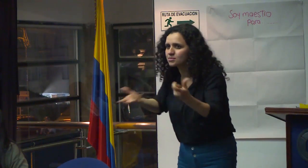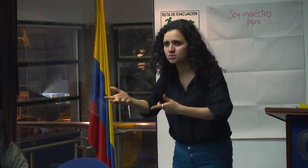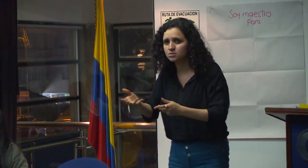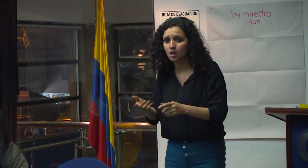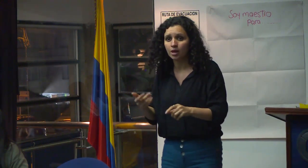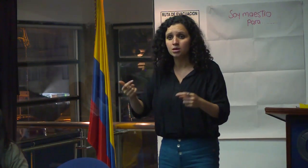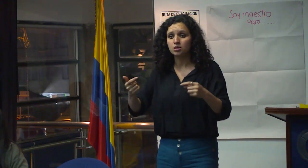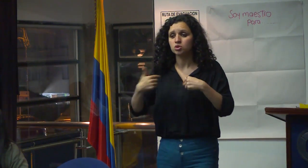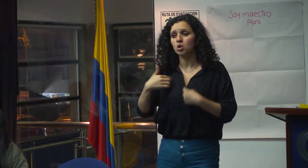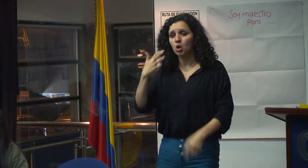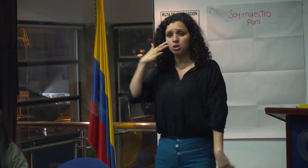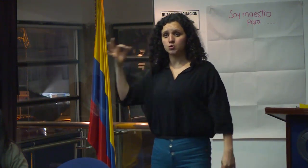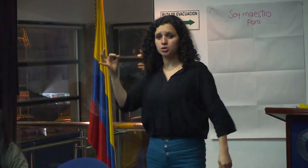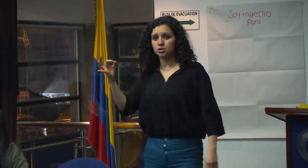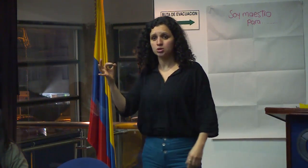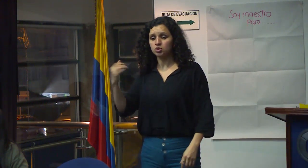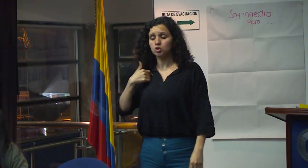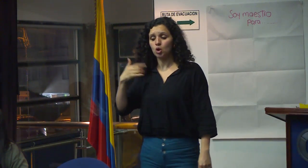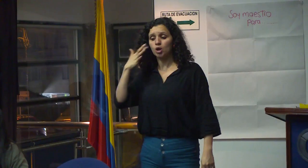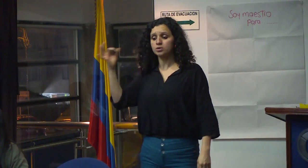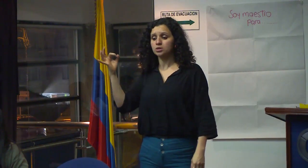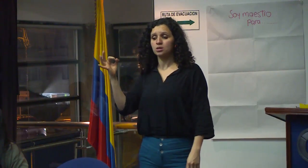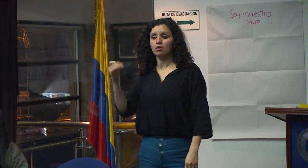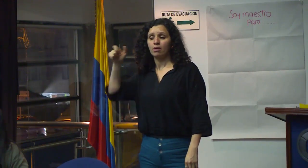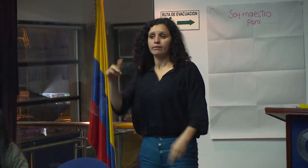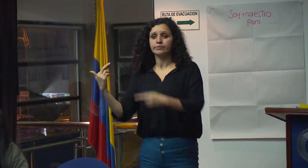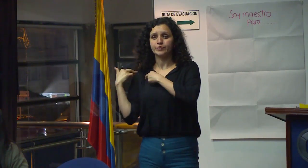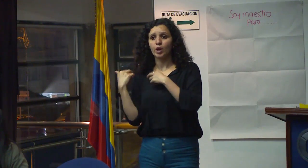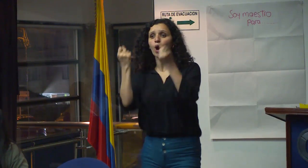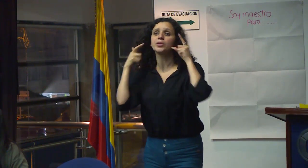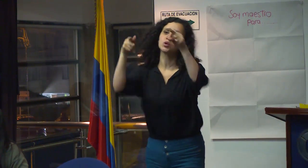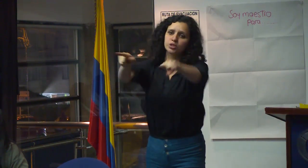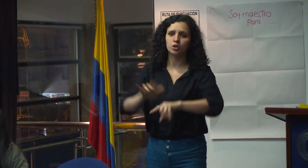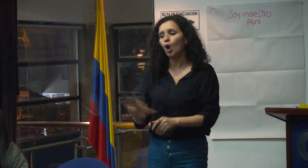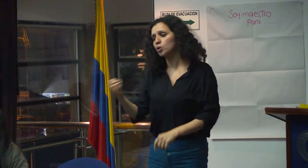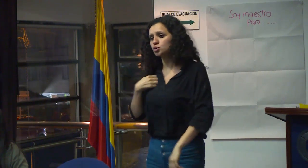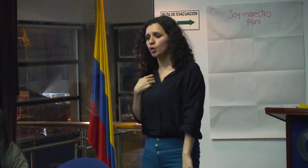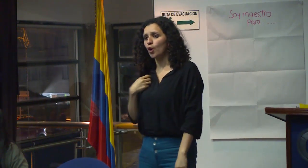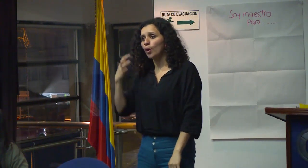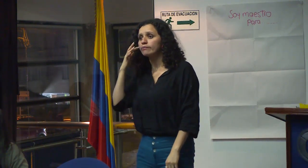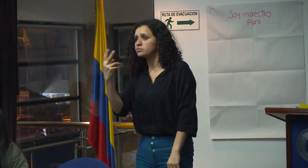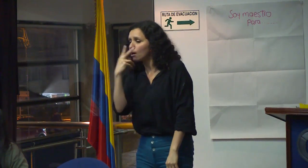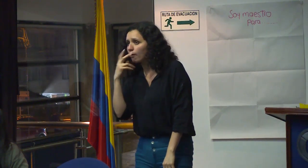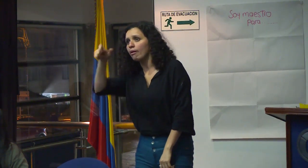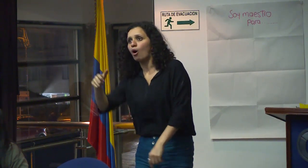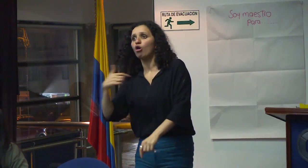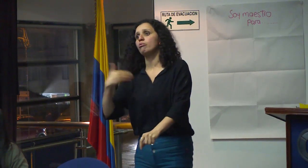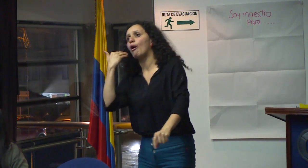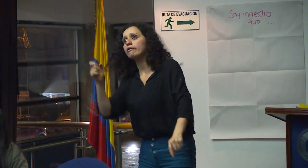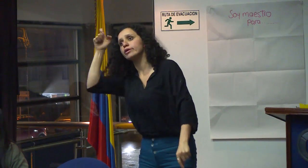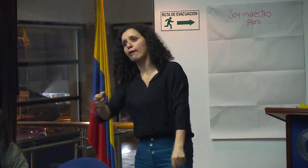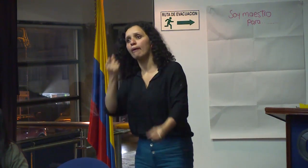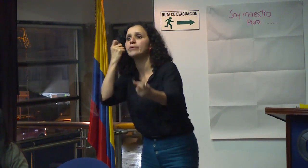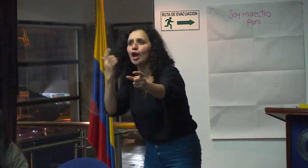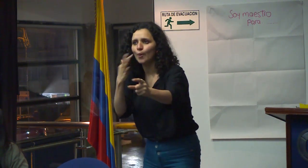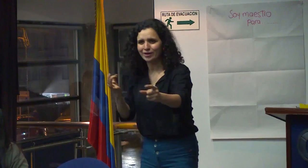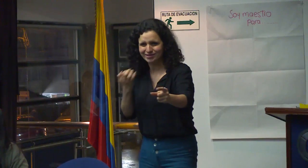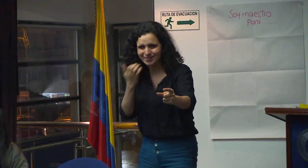usted, por ser sordo, por ser oyente, por ser ciego, por ser mujer, porque,